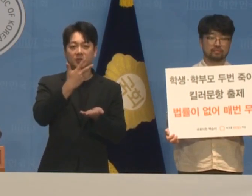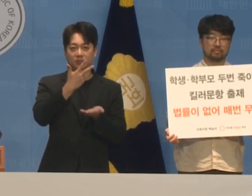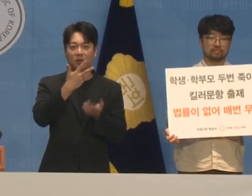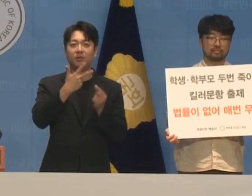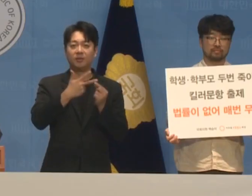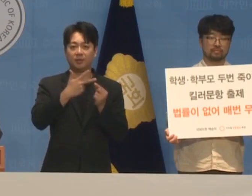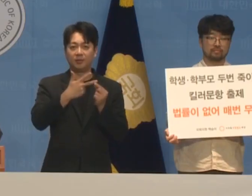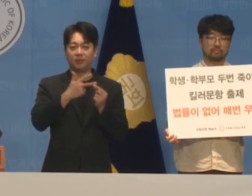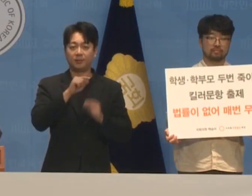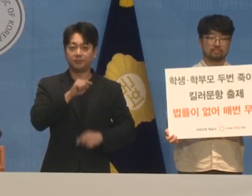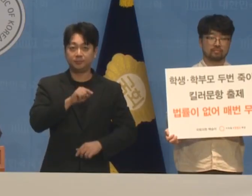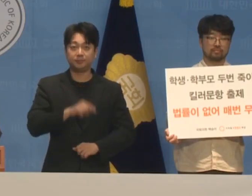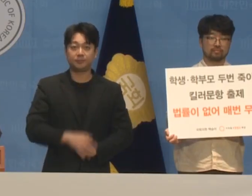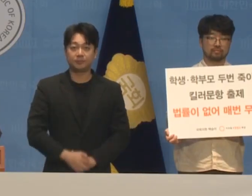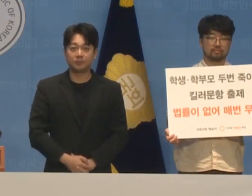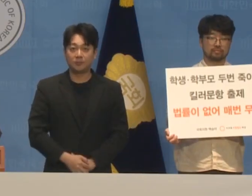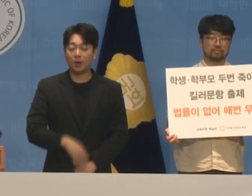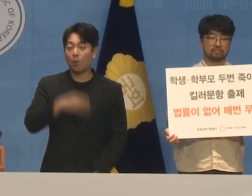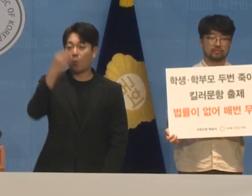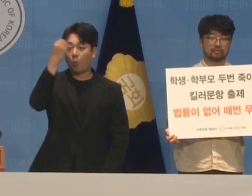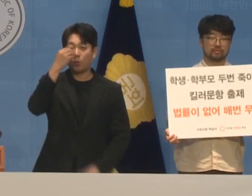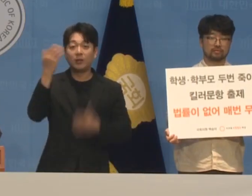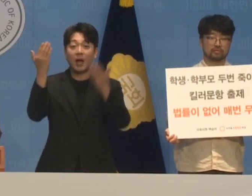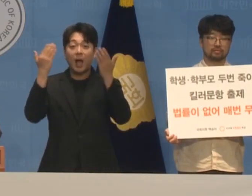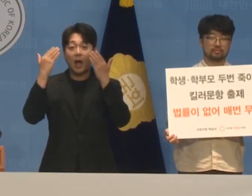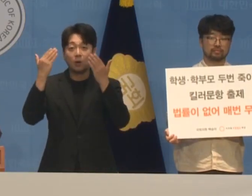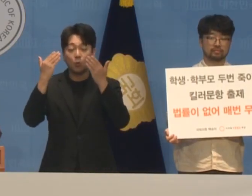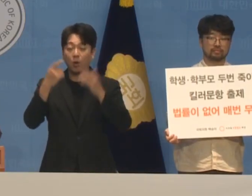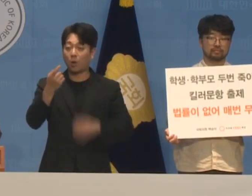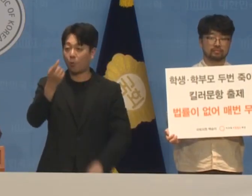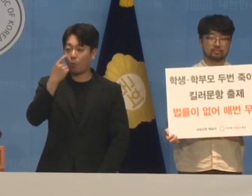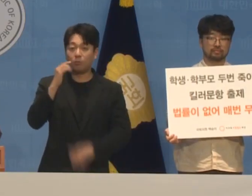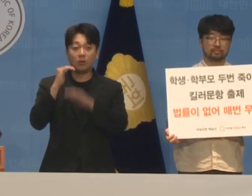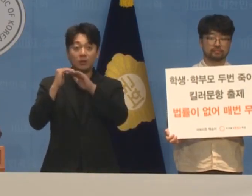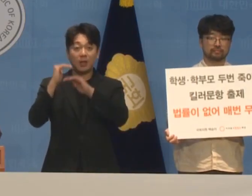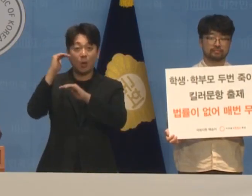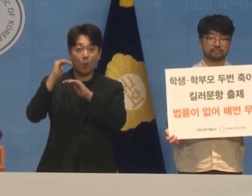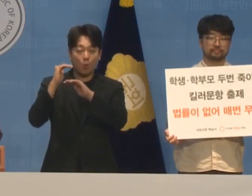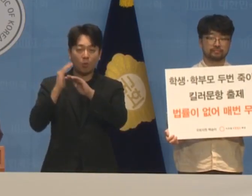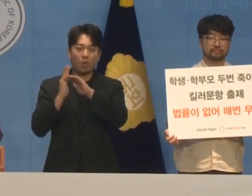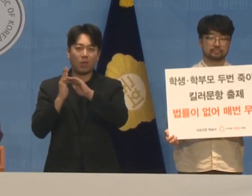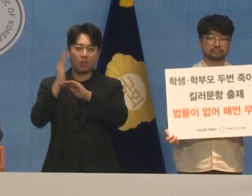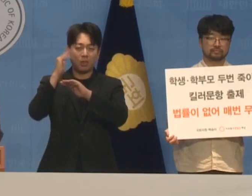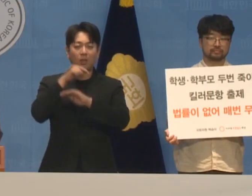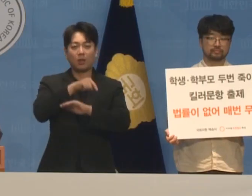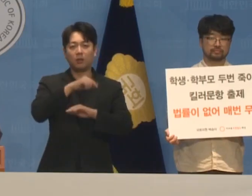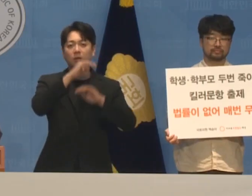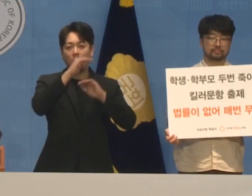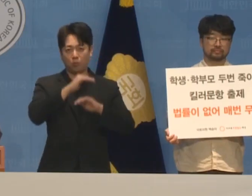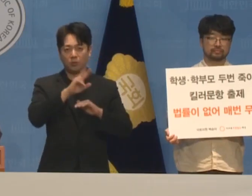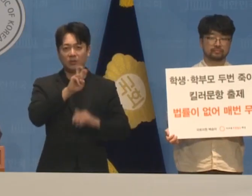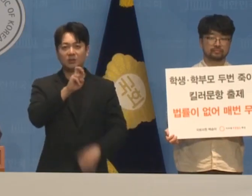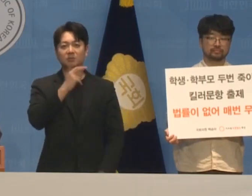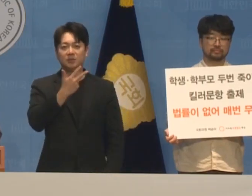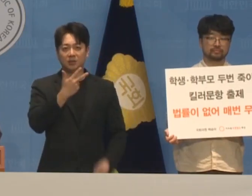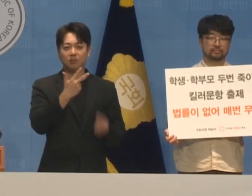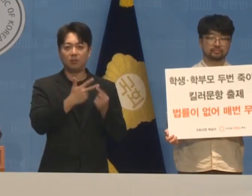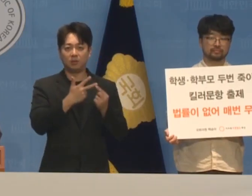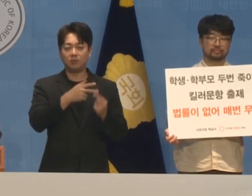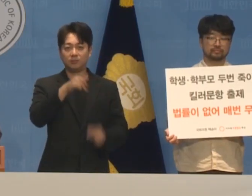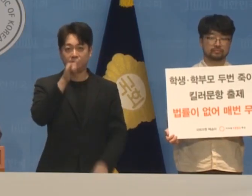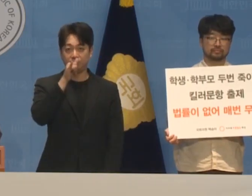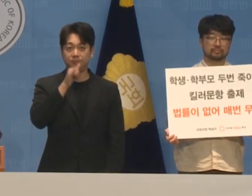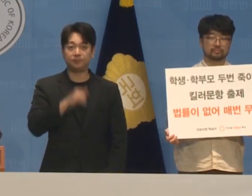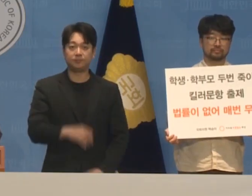범위와 수준을 벗어난 문항에 해당합니다. 사교육 걱정 세상의 분석에 따르면 2025학년도 6월